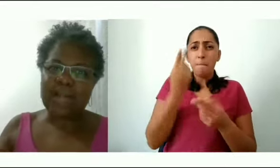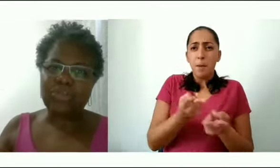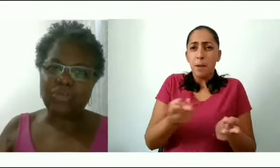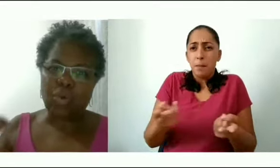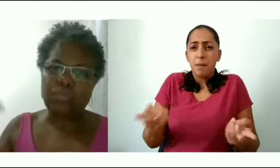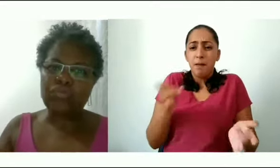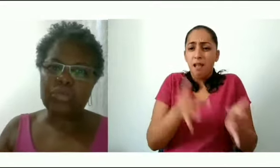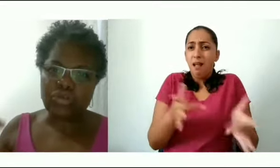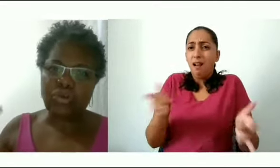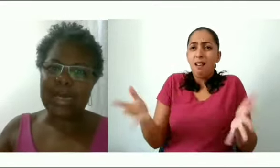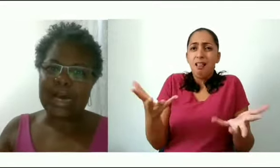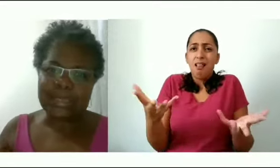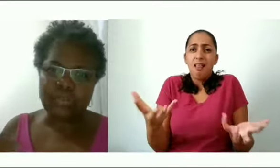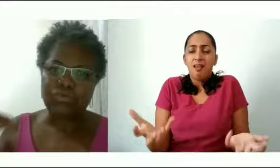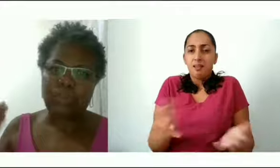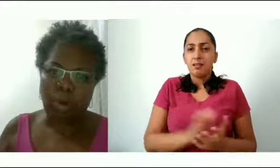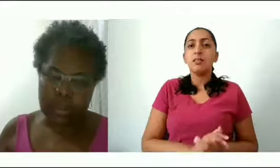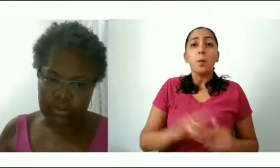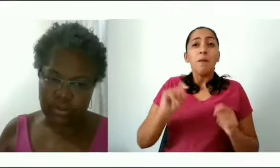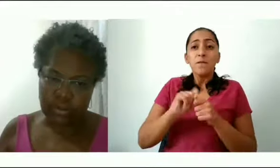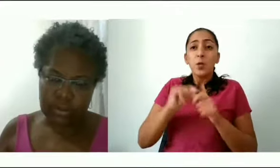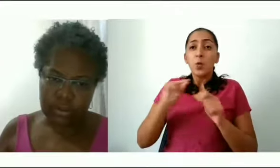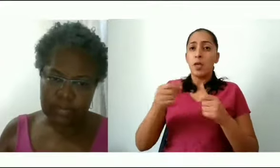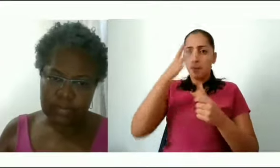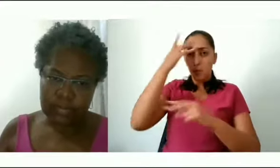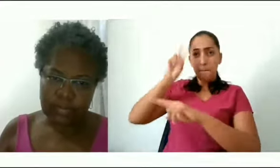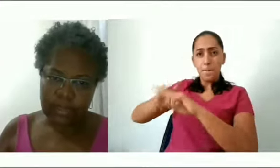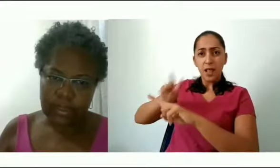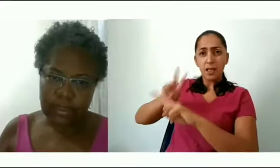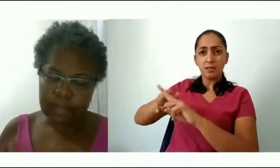abrirem valas comuns e jogarem os mortos.